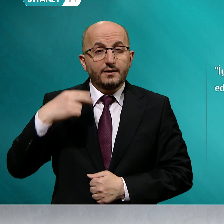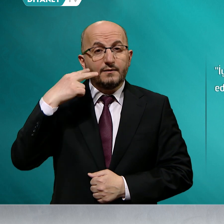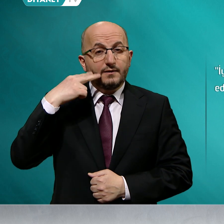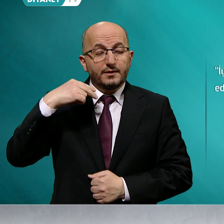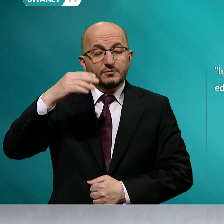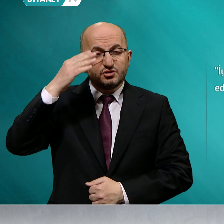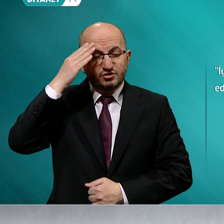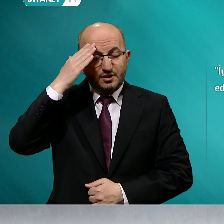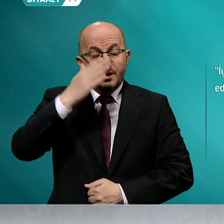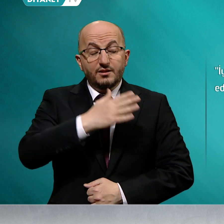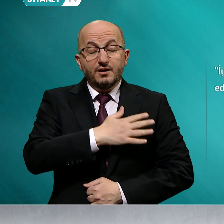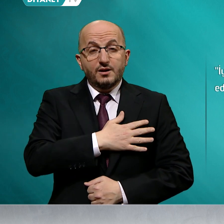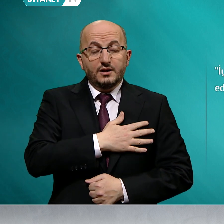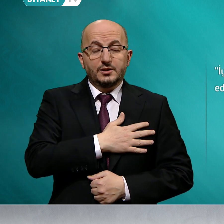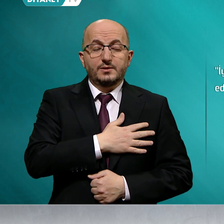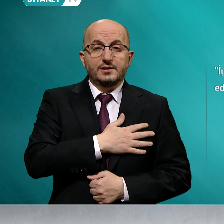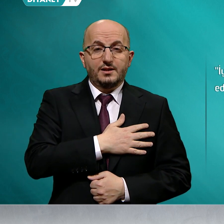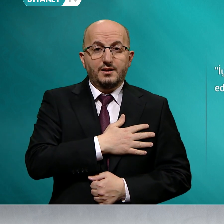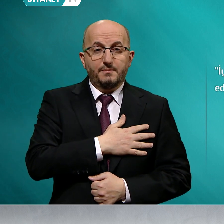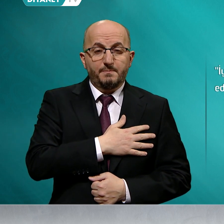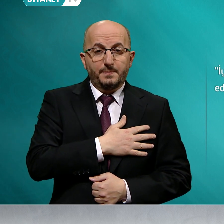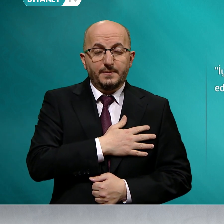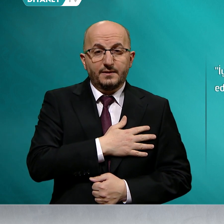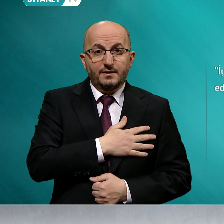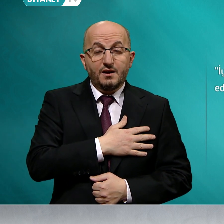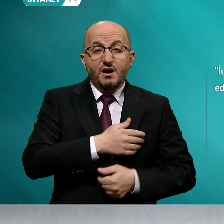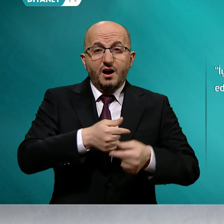وقال رسول الله صلى الله عليه وسلم